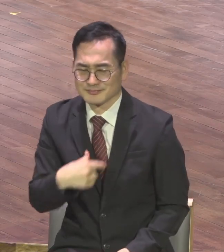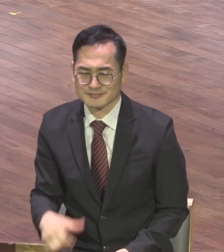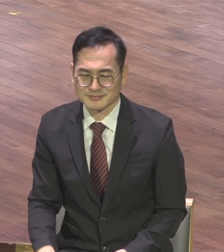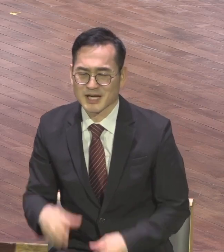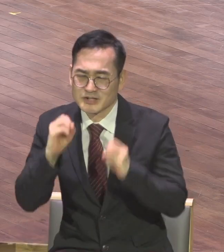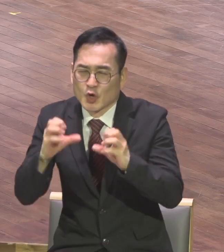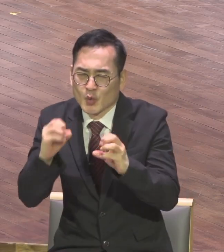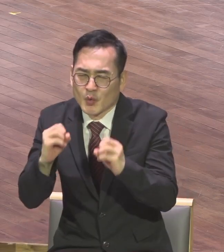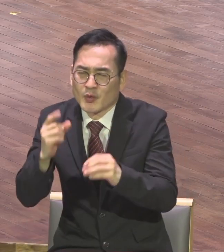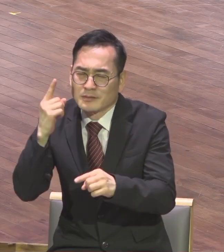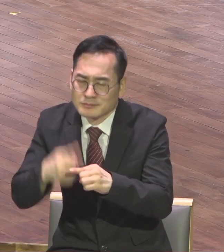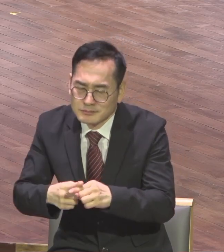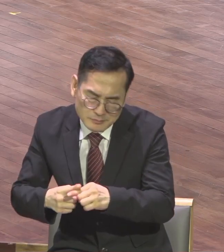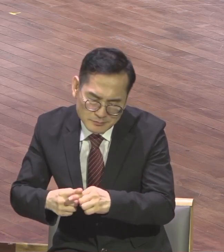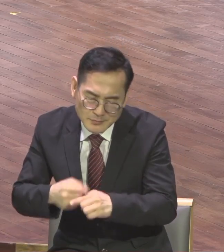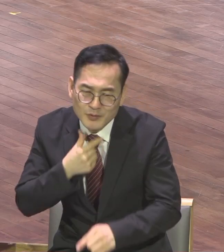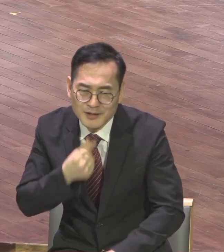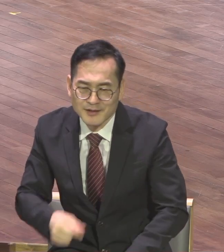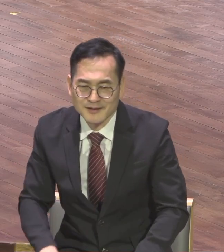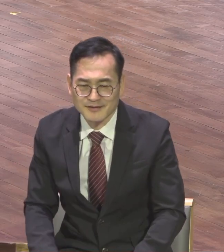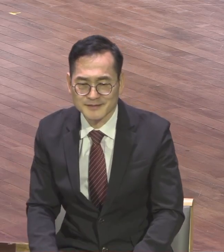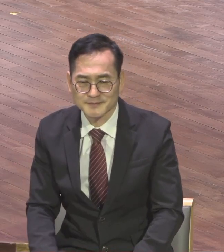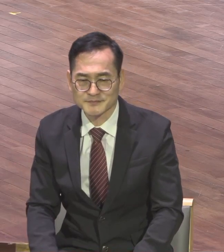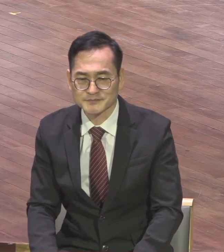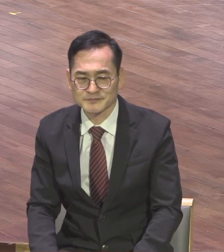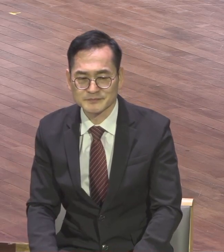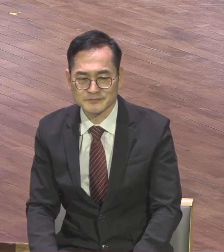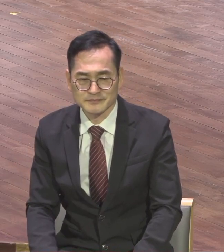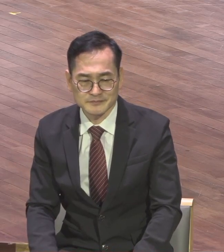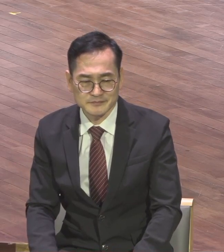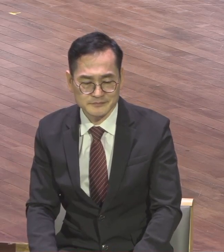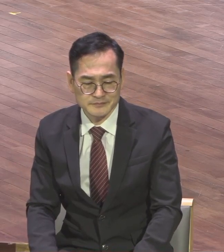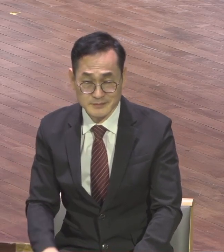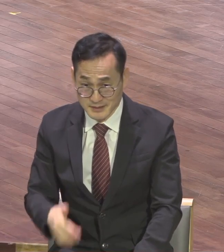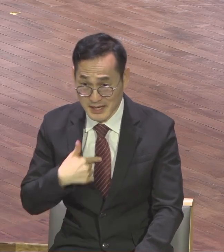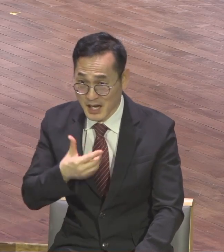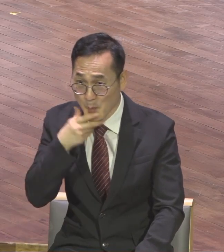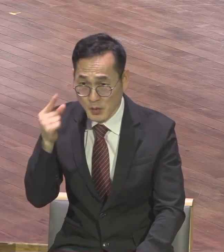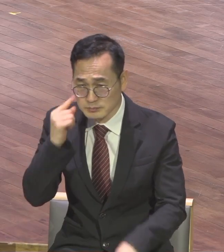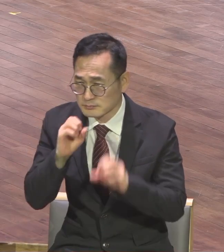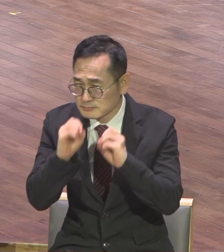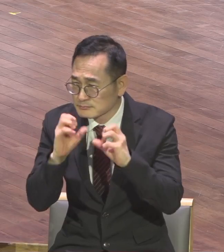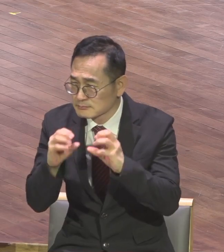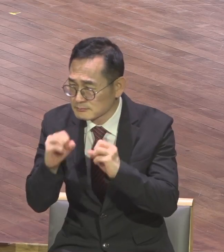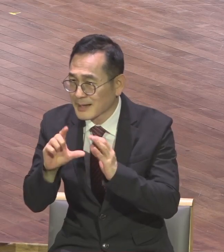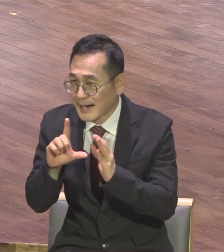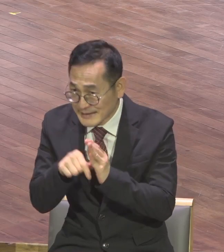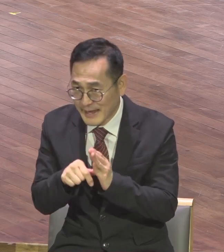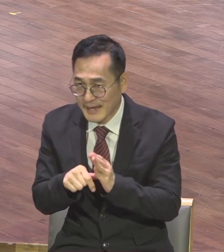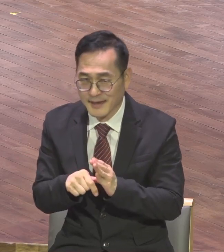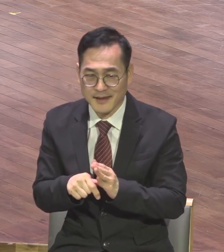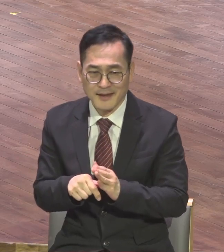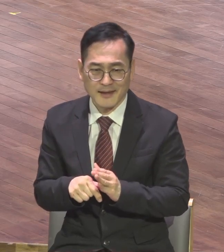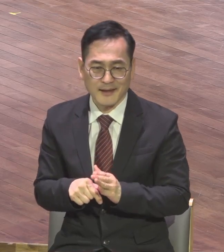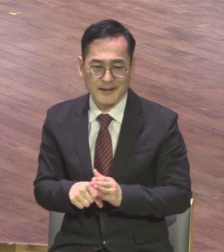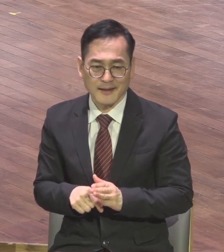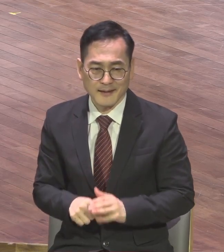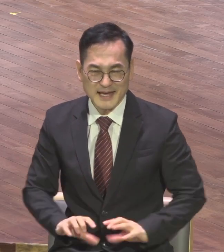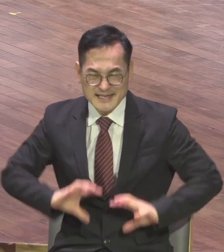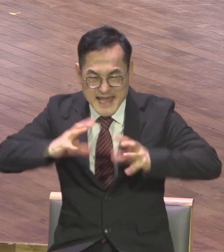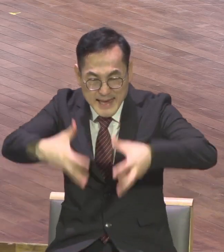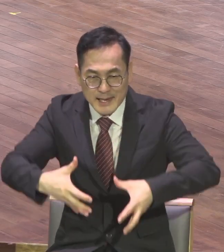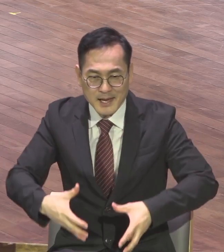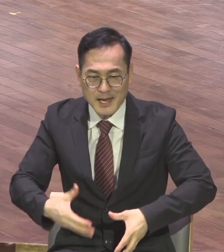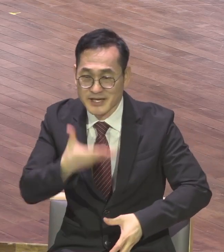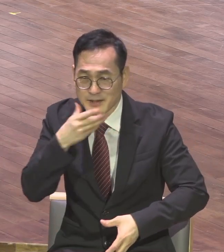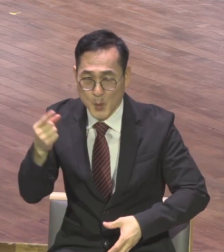하나님 기도하십시오. 하나님 내가 사역한 이 분야에 내가 역대급이 되게 도와주옵소서.